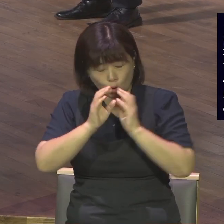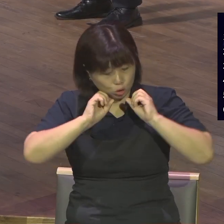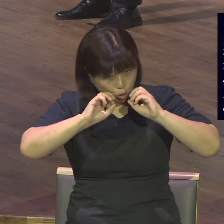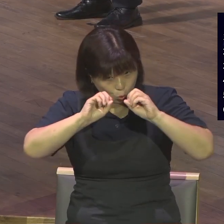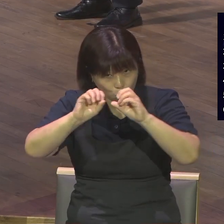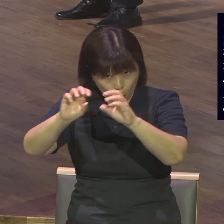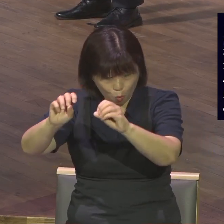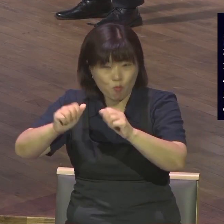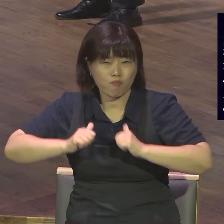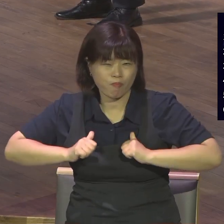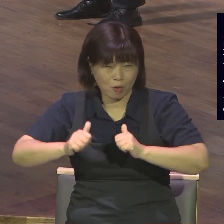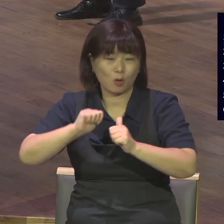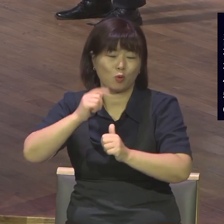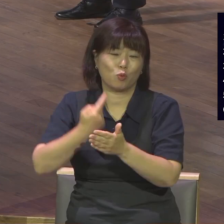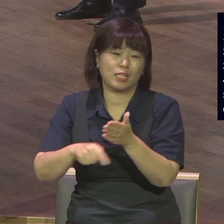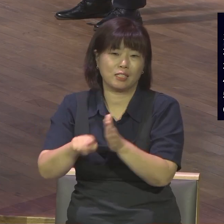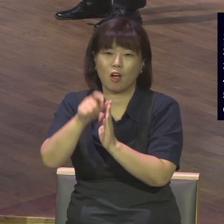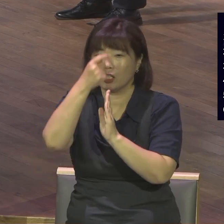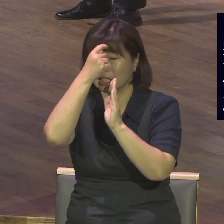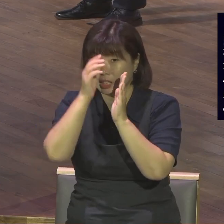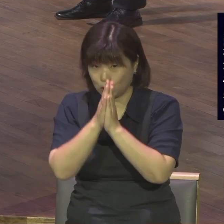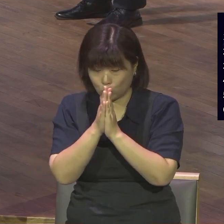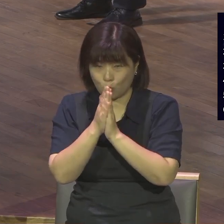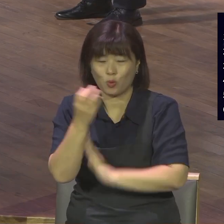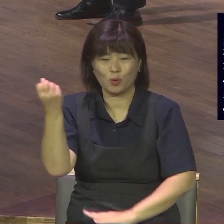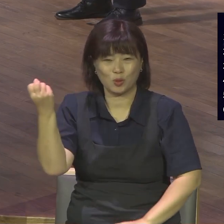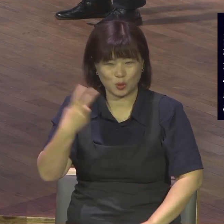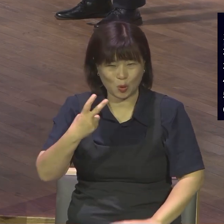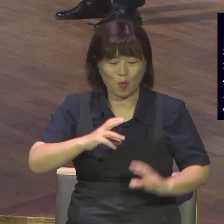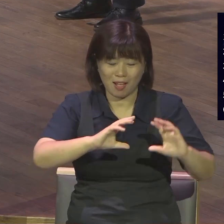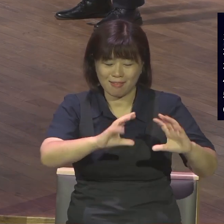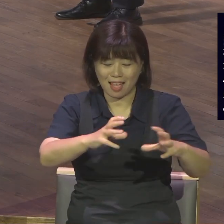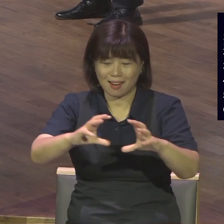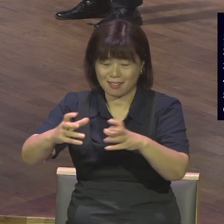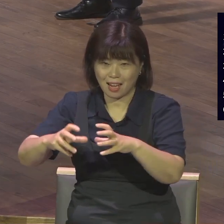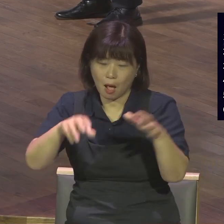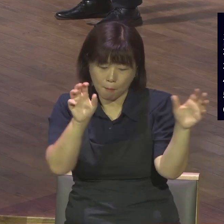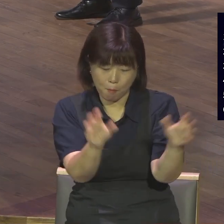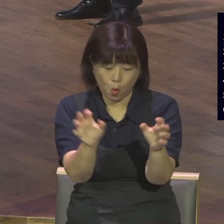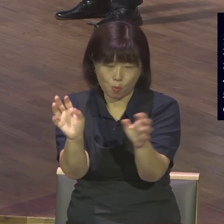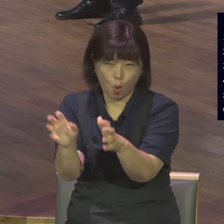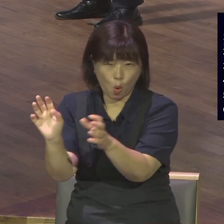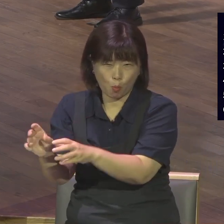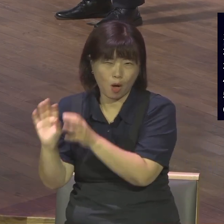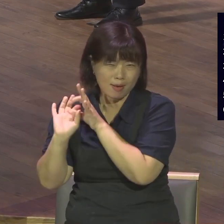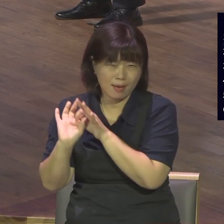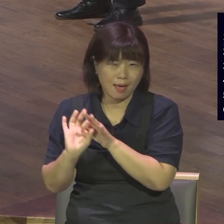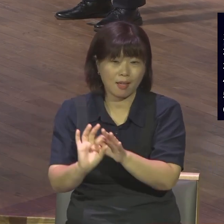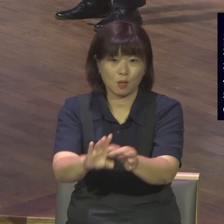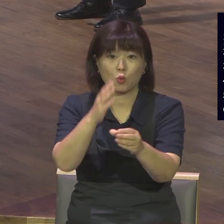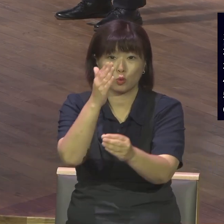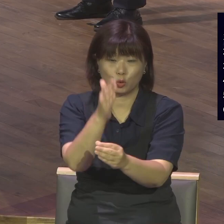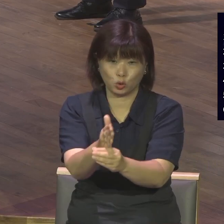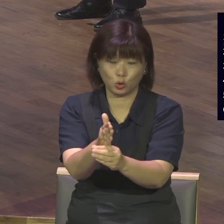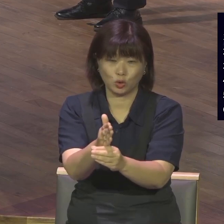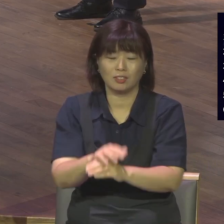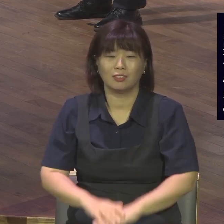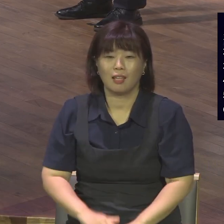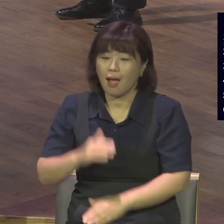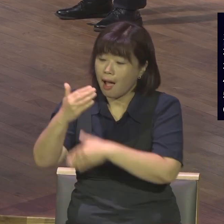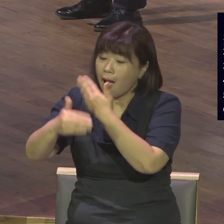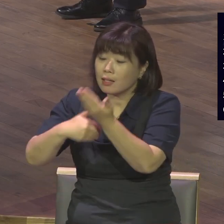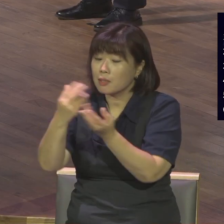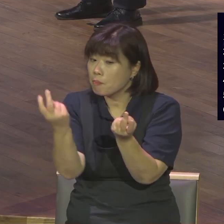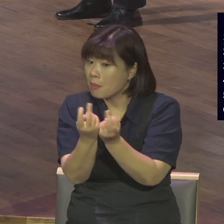있습니다. 단순히 키워드가 아닌 하나님의 목표 스타트만 2025를 허락하셨습니다. 세계복음화의 하나님의